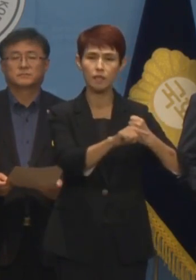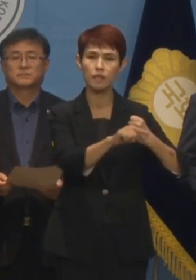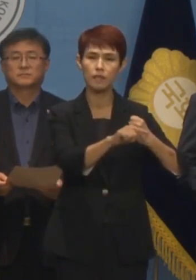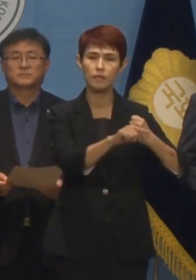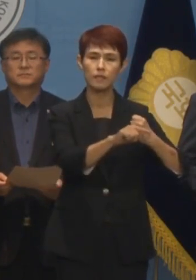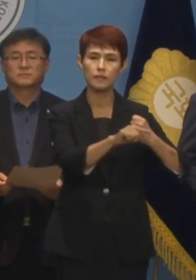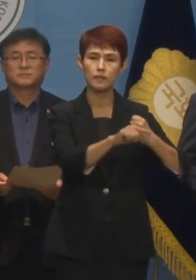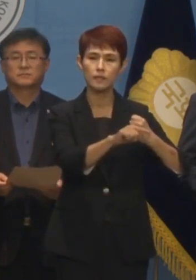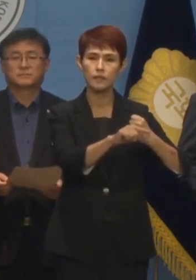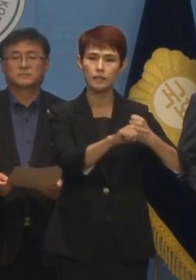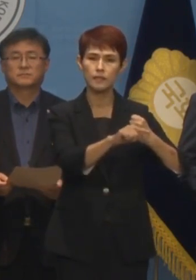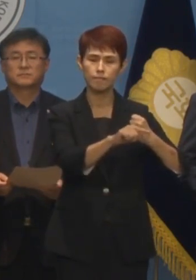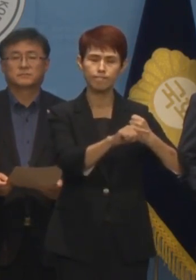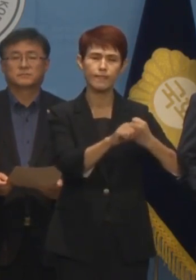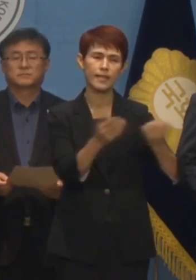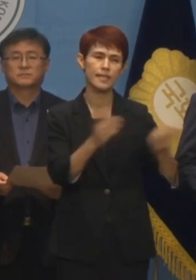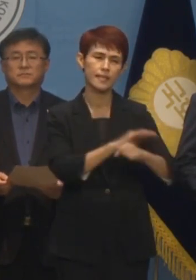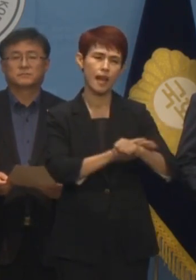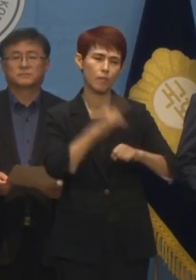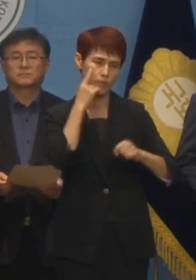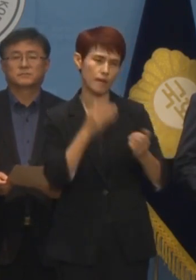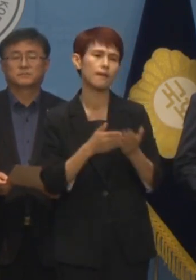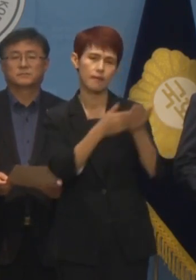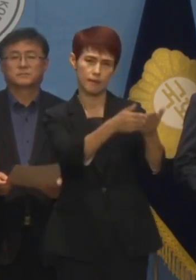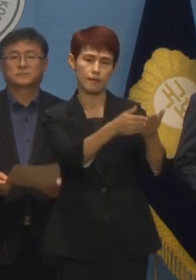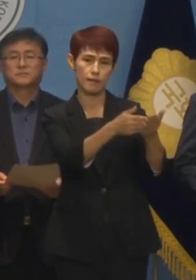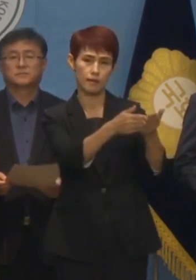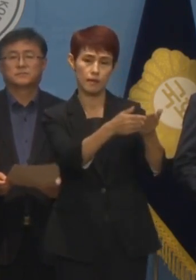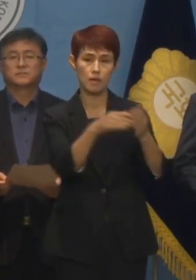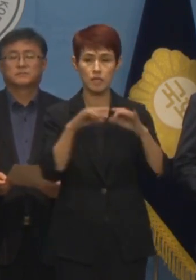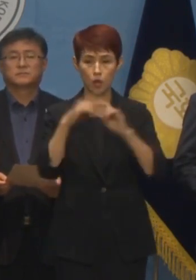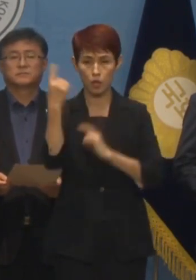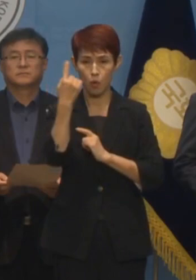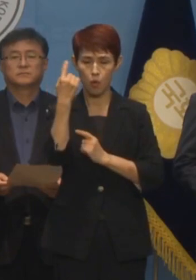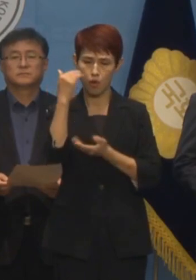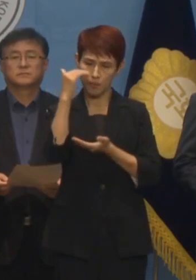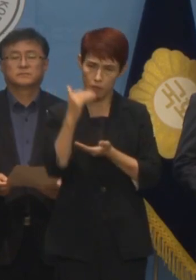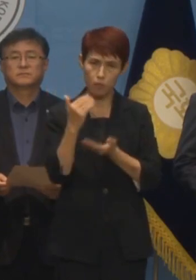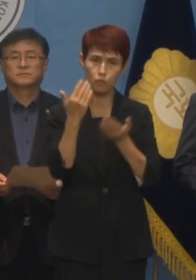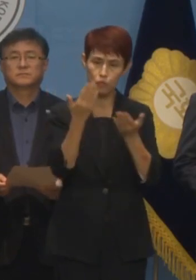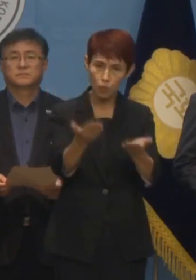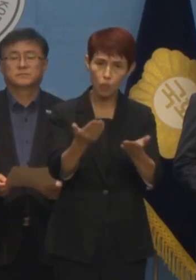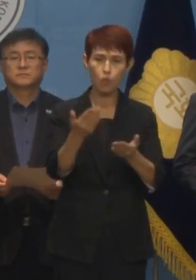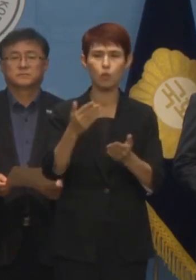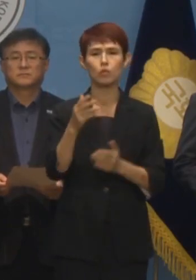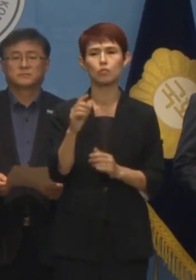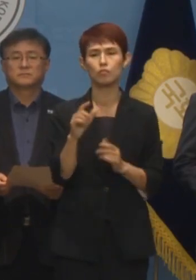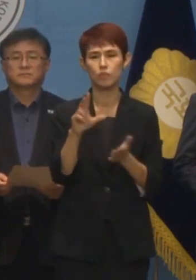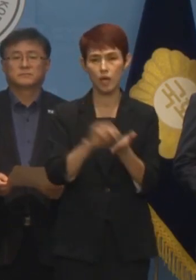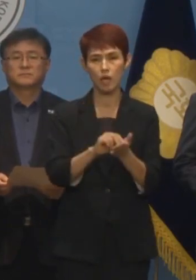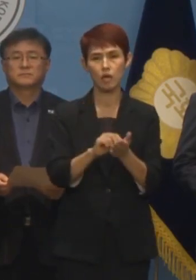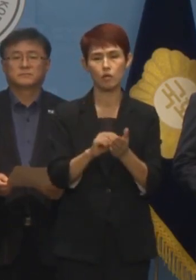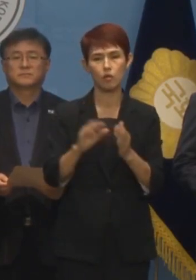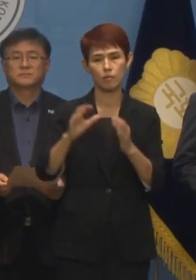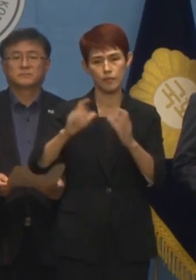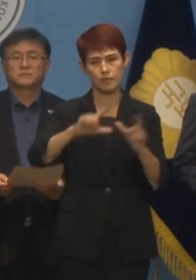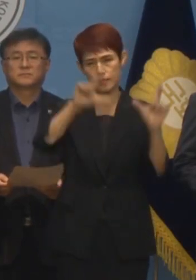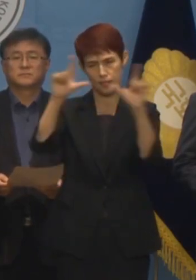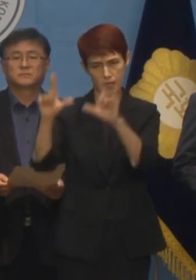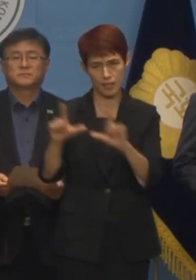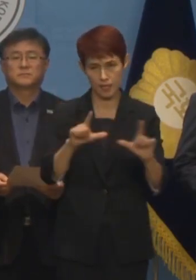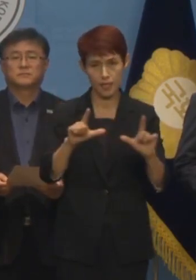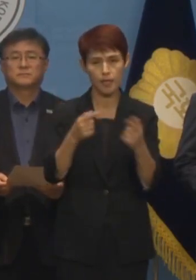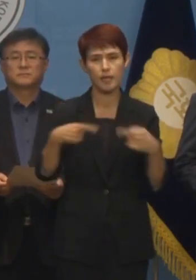국민의힘에 일을 제대로 하자고 제안드립니다. 전기료 감면부터 시작해서 산적한 민생 현안